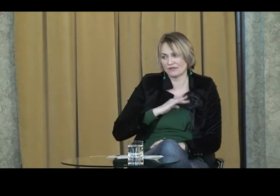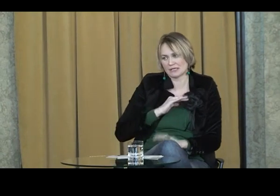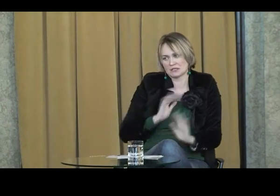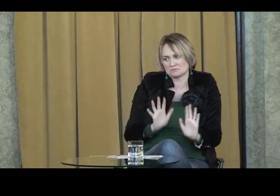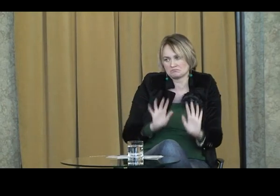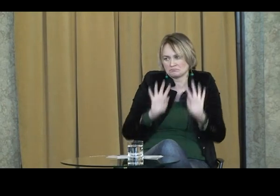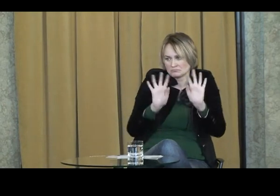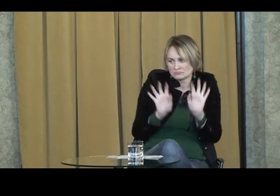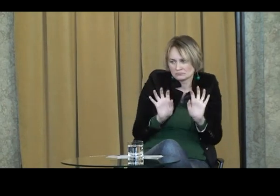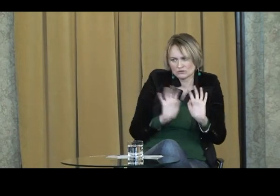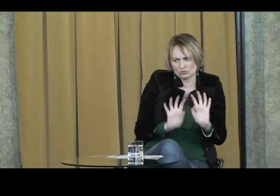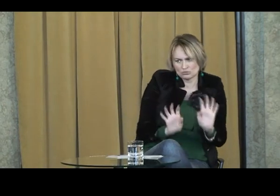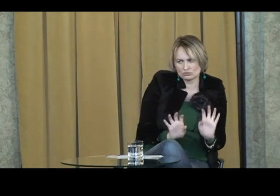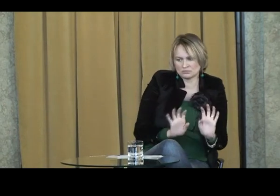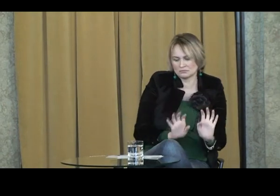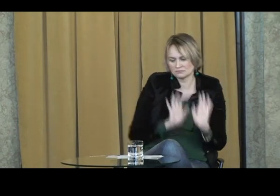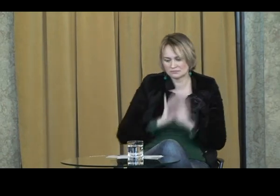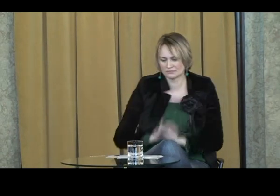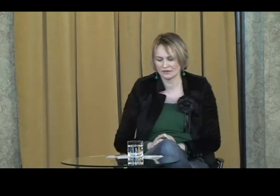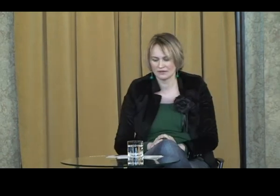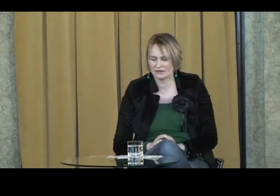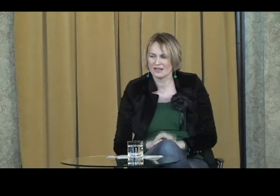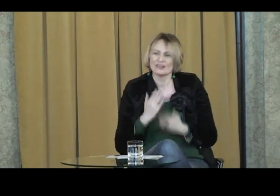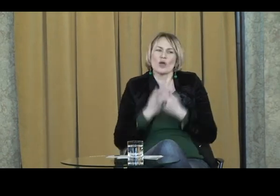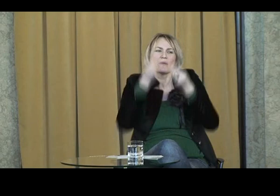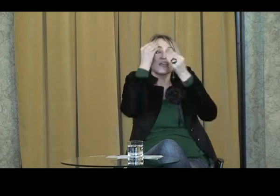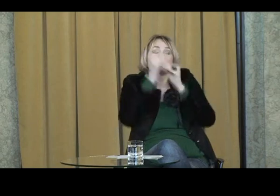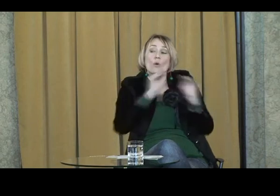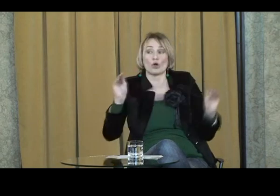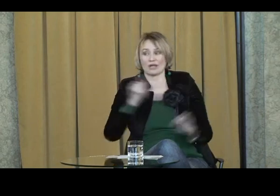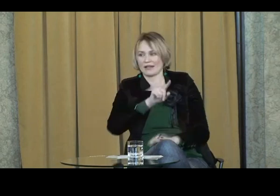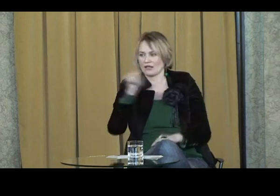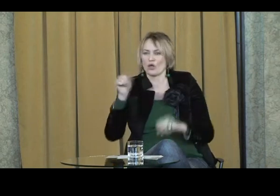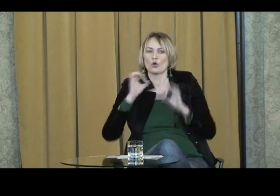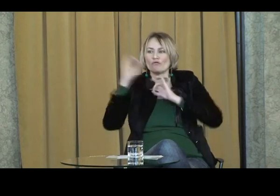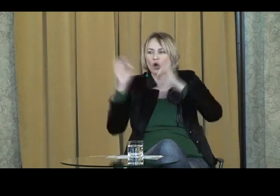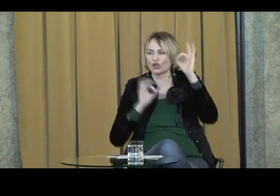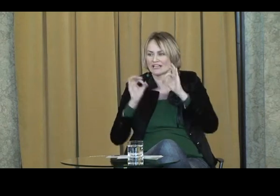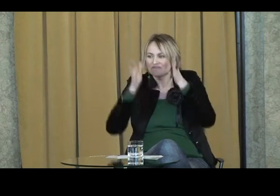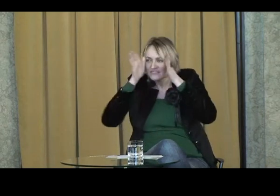meinen Stimmen und ob das moralisch vertretbar ist, möchte ich einfach nur hinten in Frage stellen.